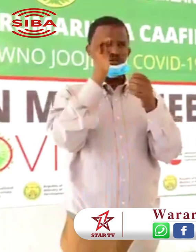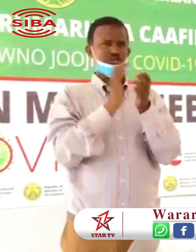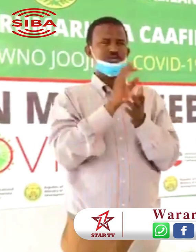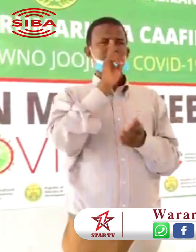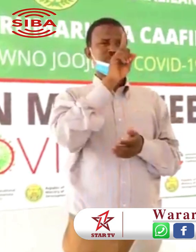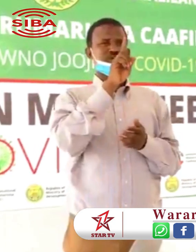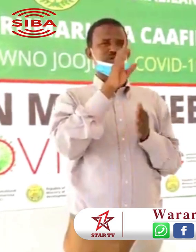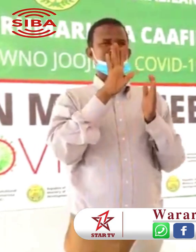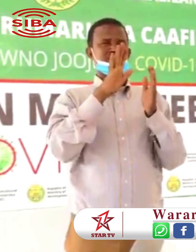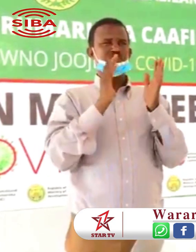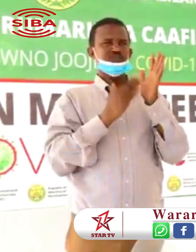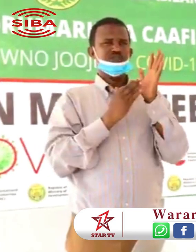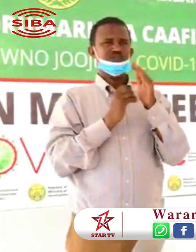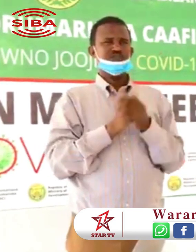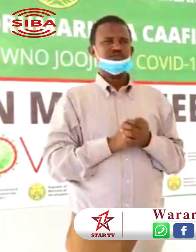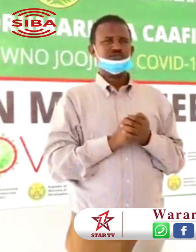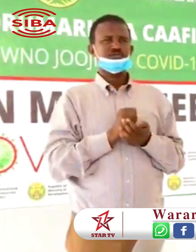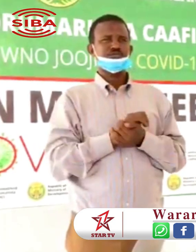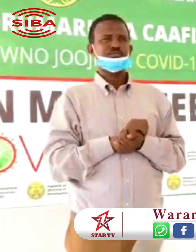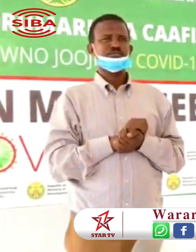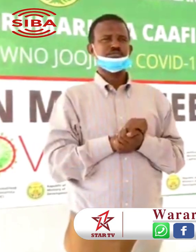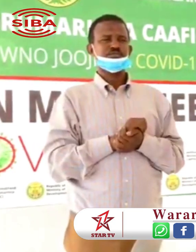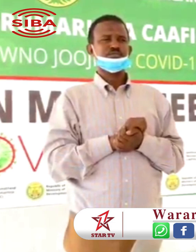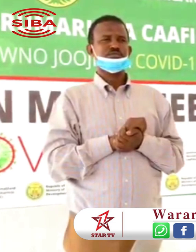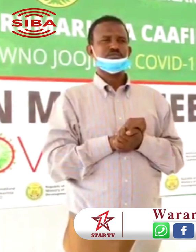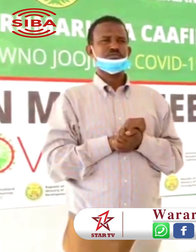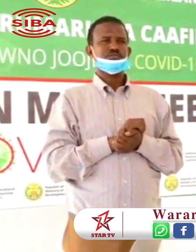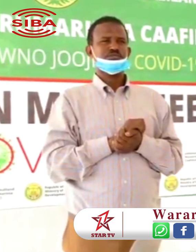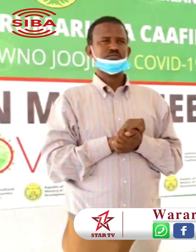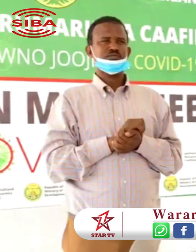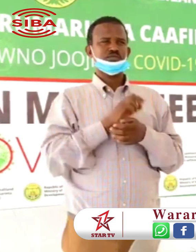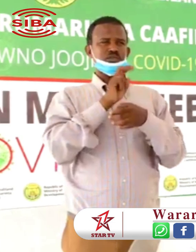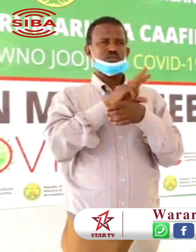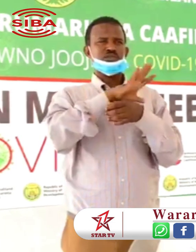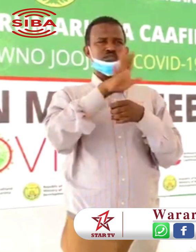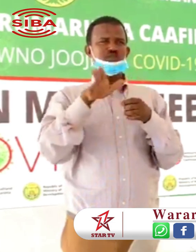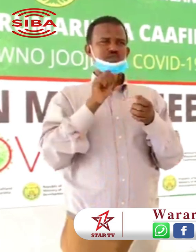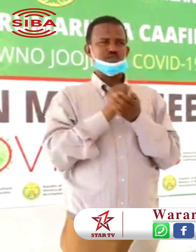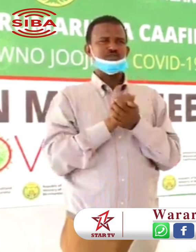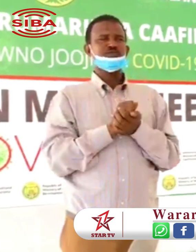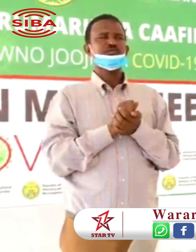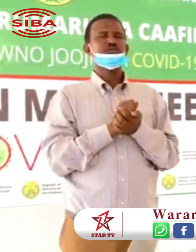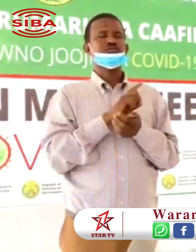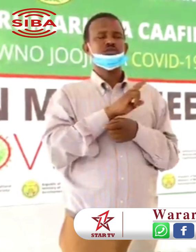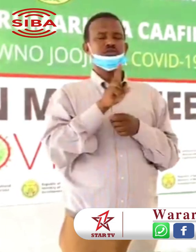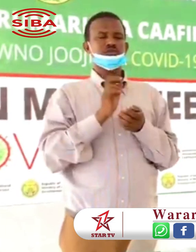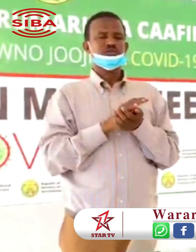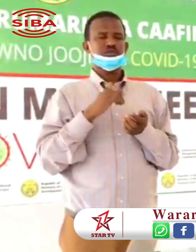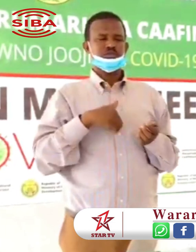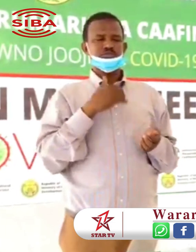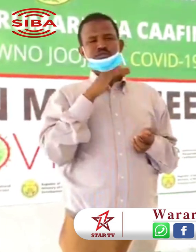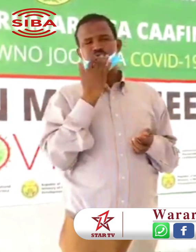qof inta cudurkan maanta ee 24 saacadood ee dambeeyay cudurkan cid uma dhiman